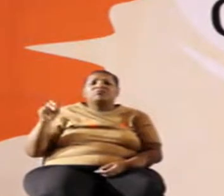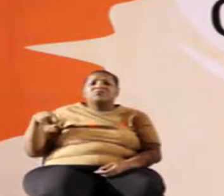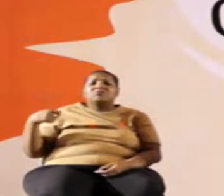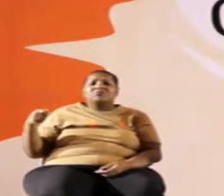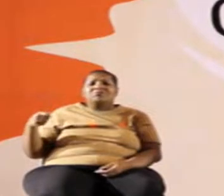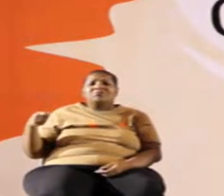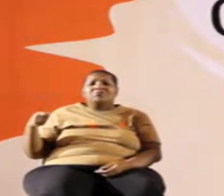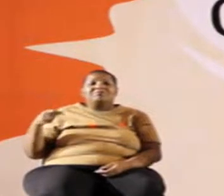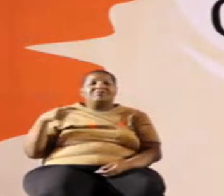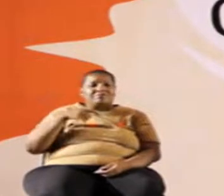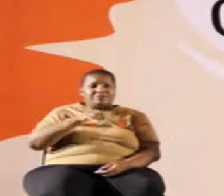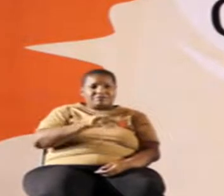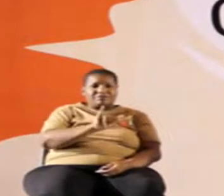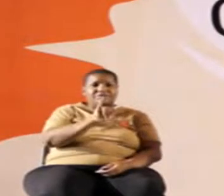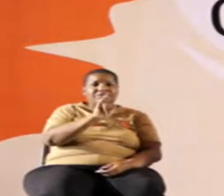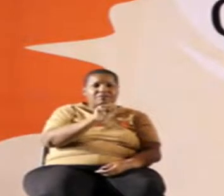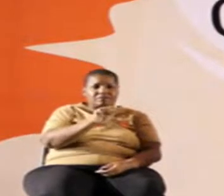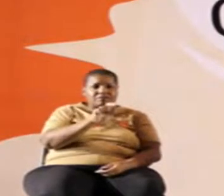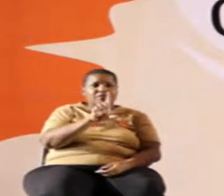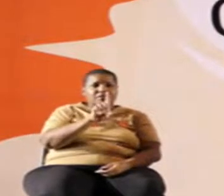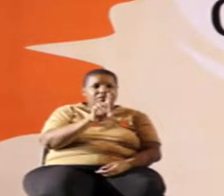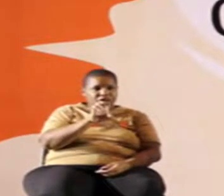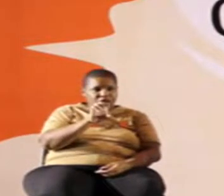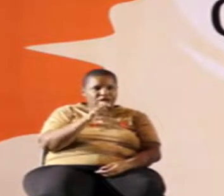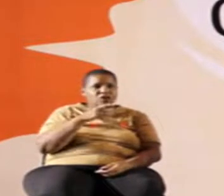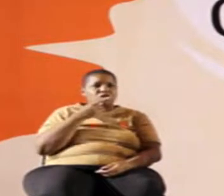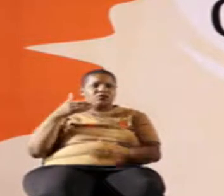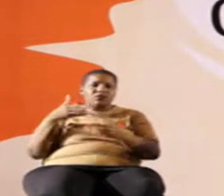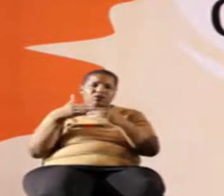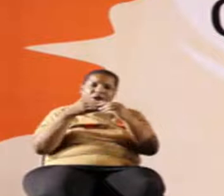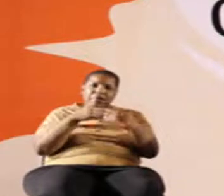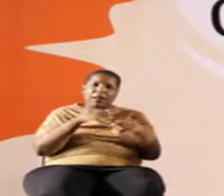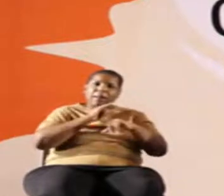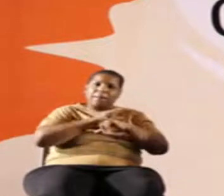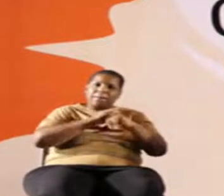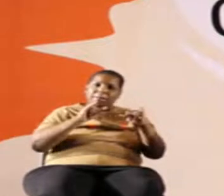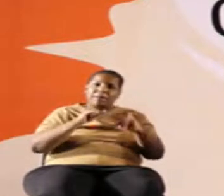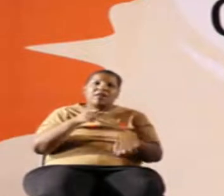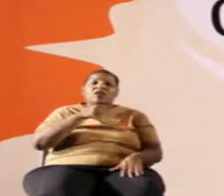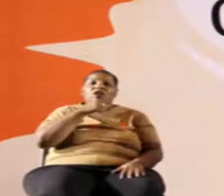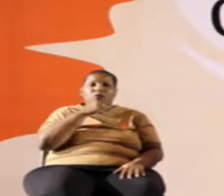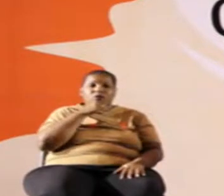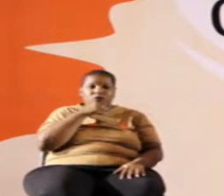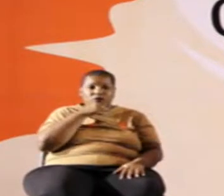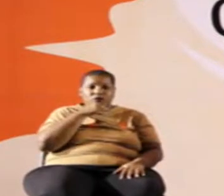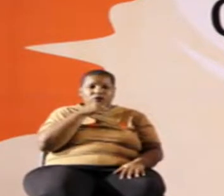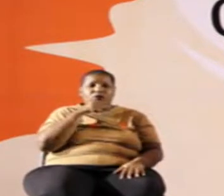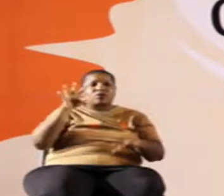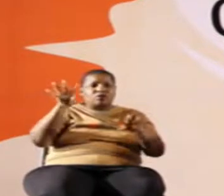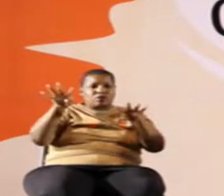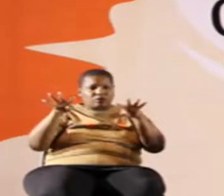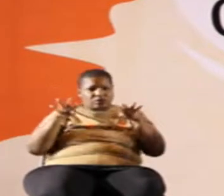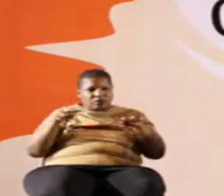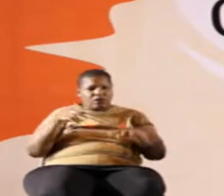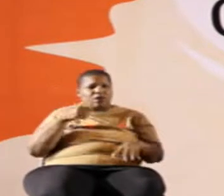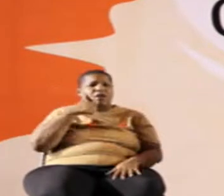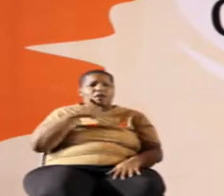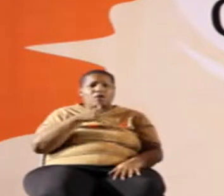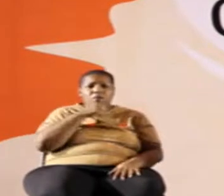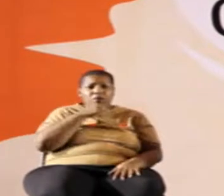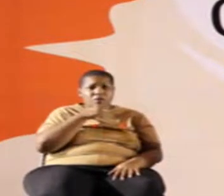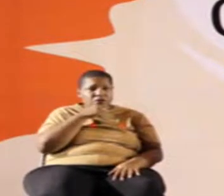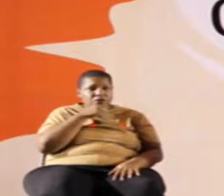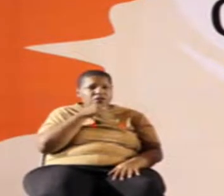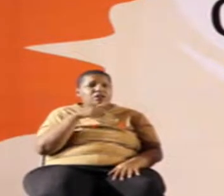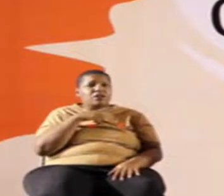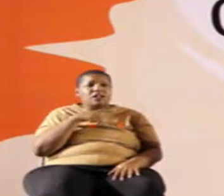Para mim e a Lodez. Elas foram lá e levaram nossa mensagem. A mensagem que era da minha avó, que não foi para o auditório, da minha bisavó, que não foi para o